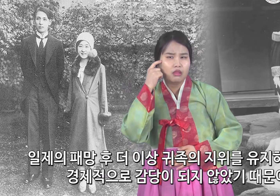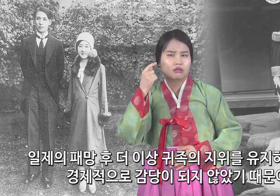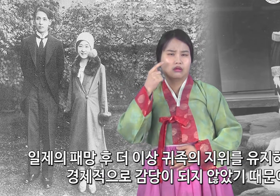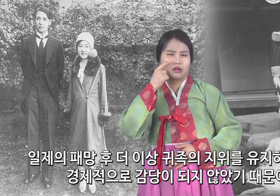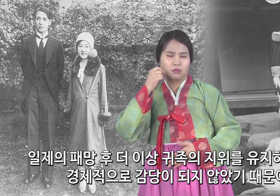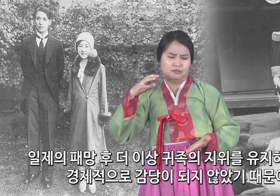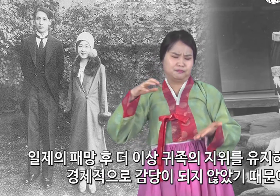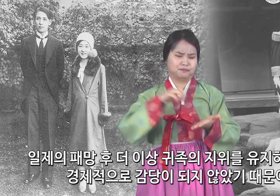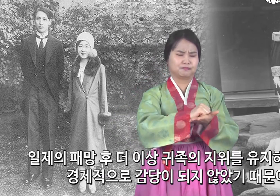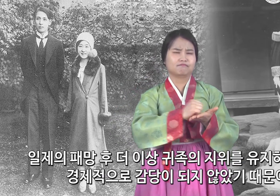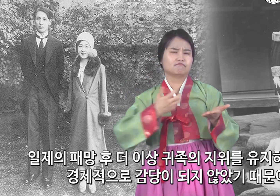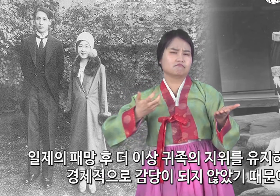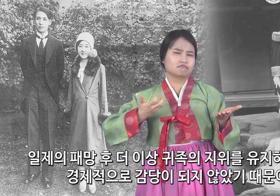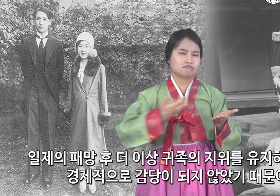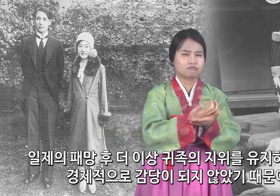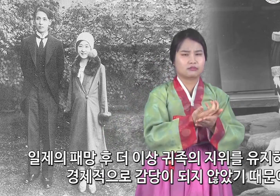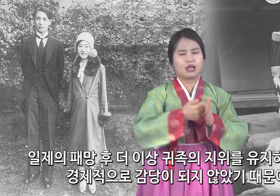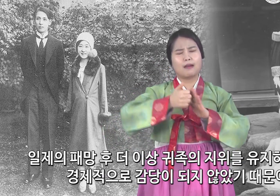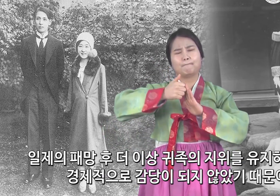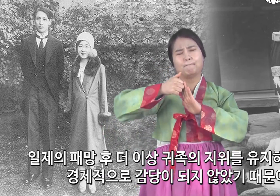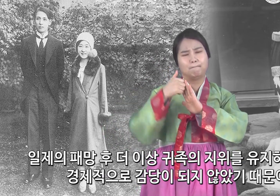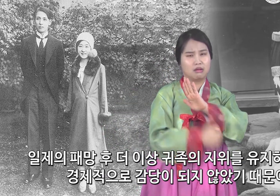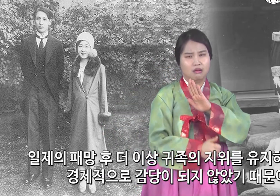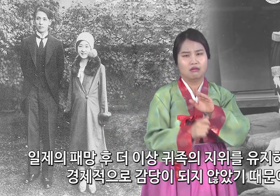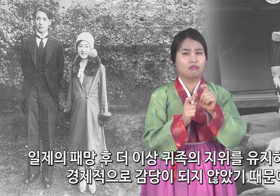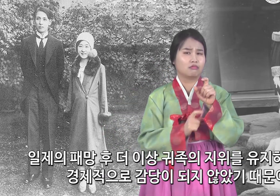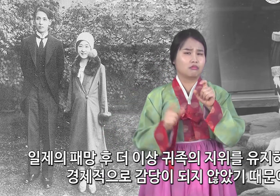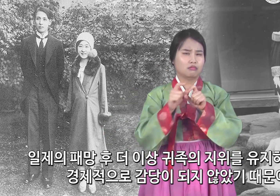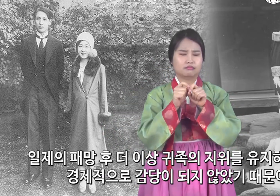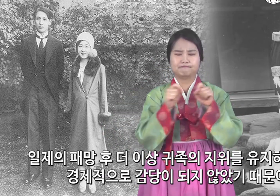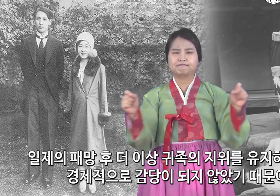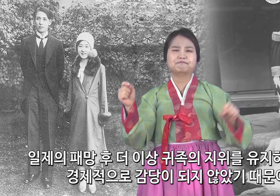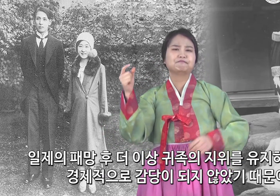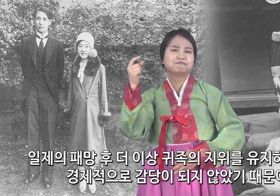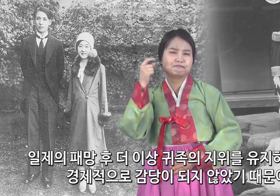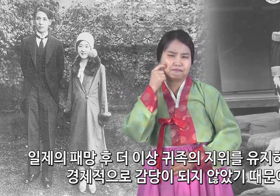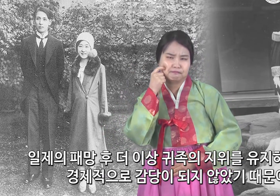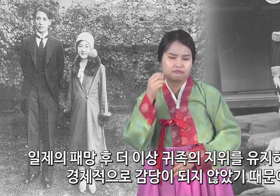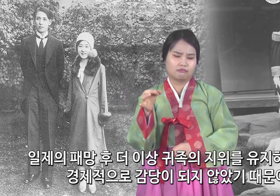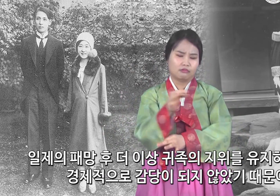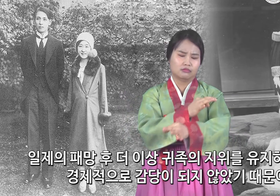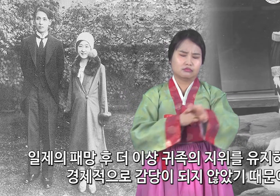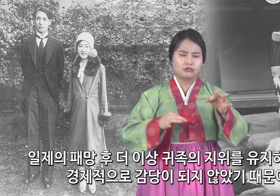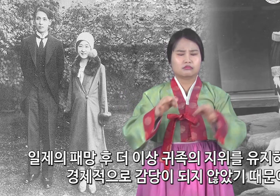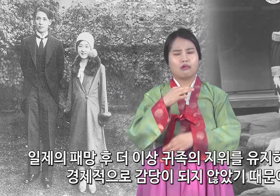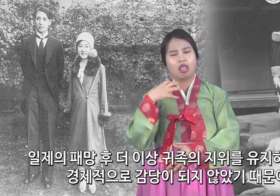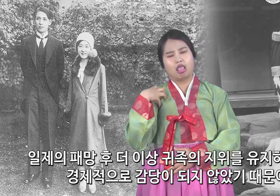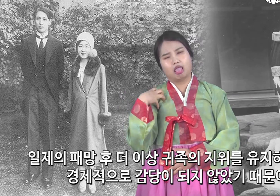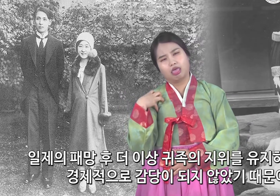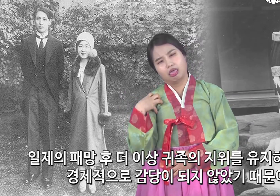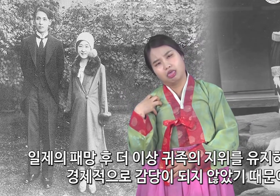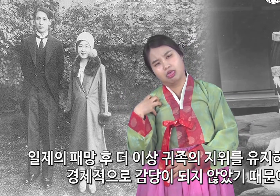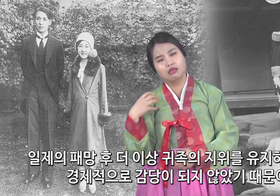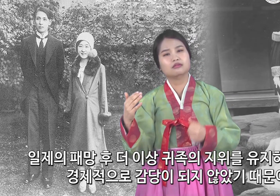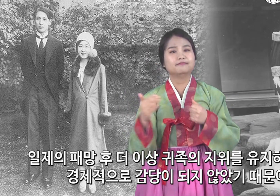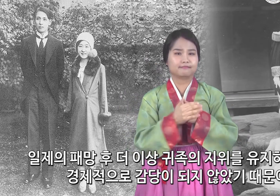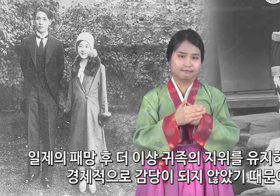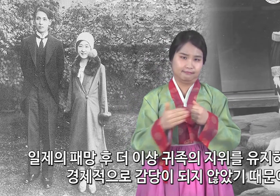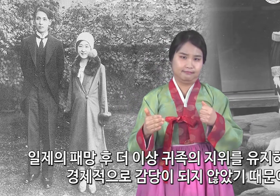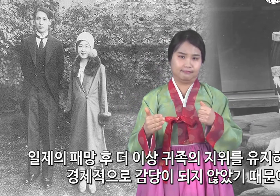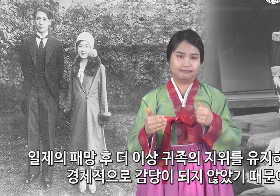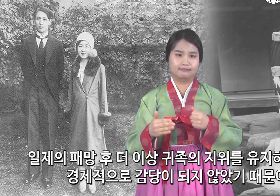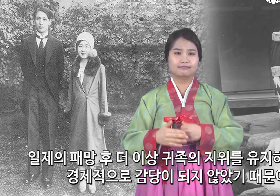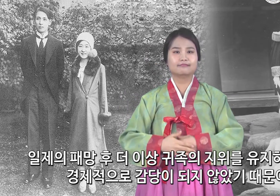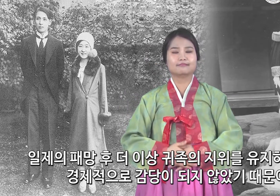일제의 패망 후 더 이상 귀족의 지위를 유지하지 못했고 경제적으로 감당이 되지 않았기